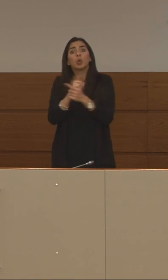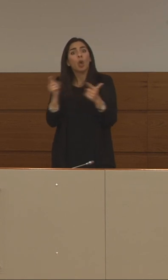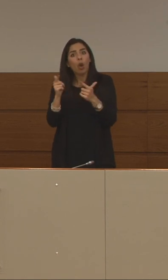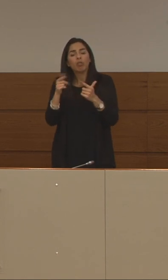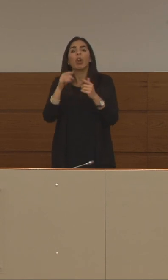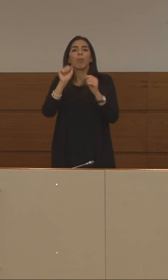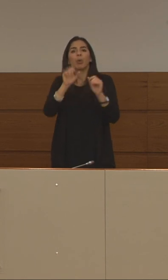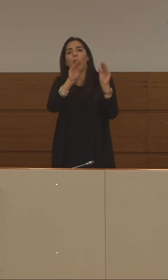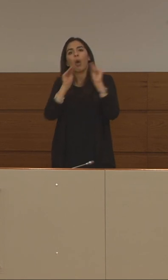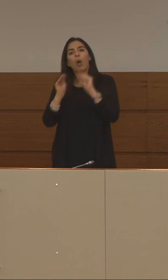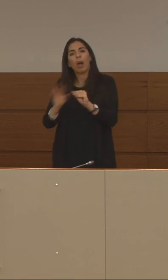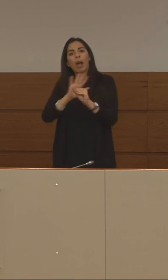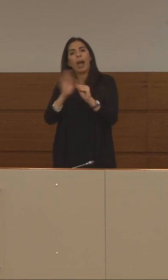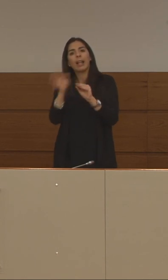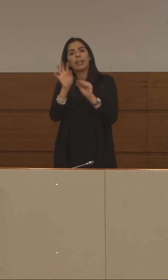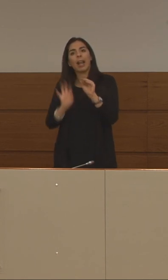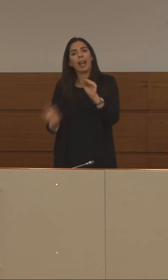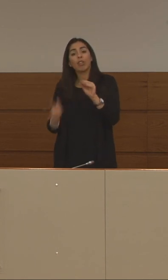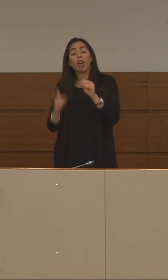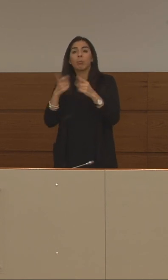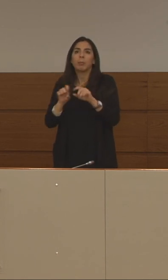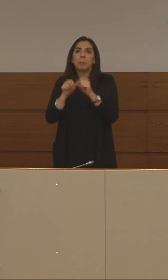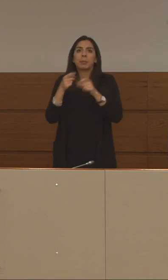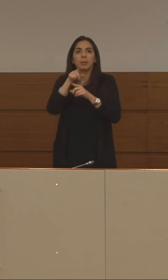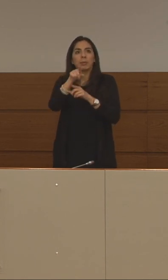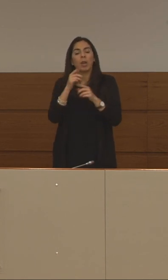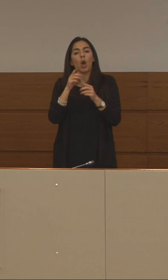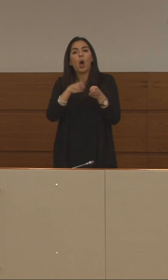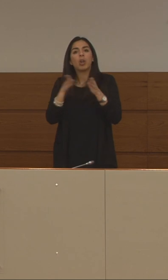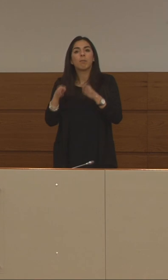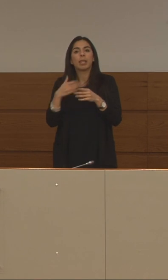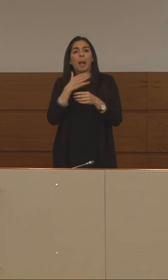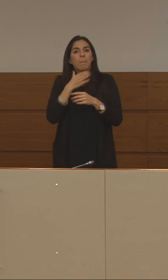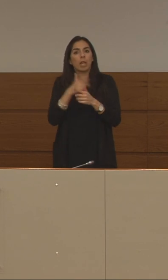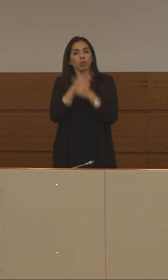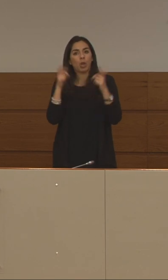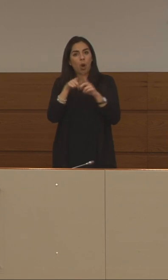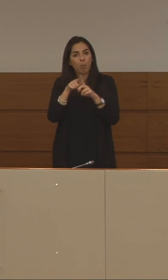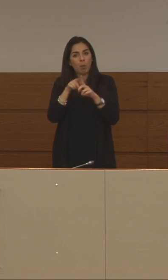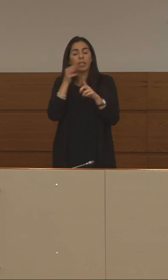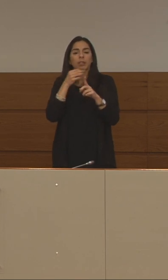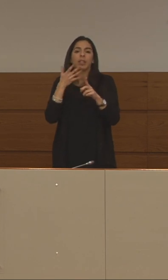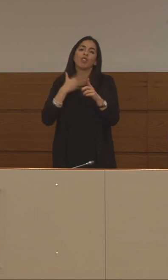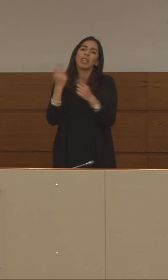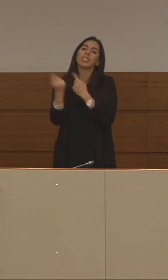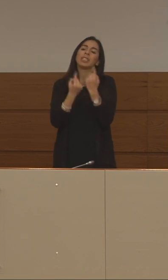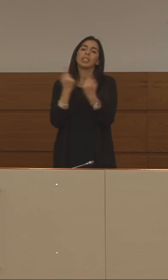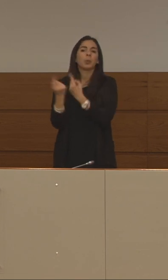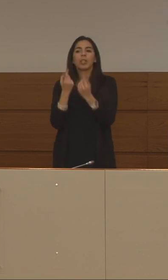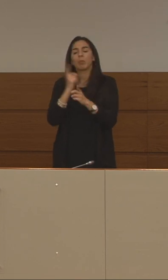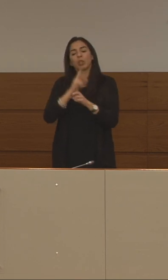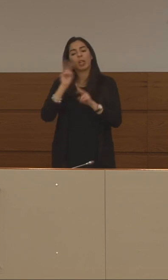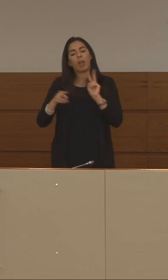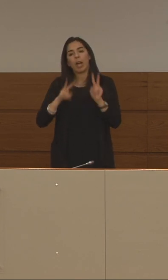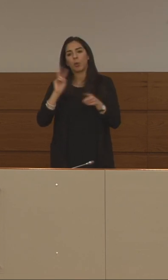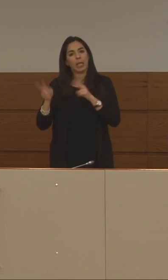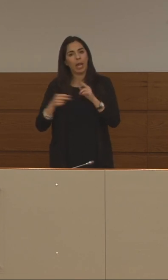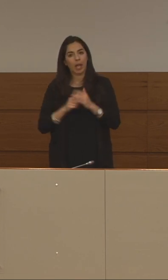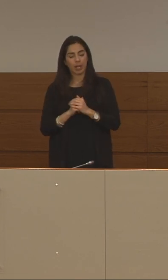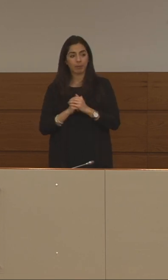vengono contemplate come ipotesi nelle quali per esempio si può ci si può muovere